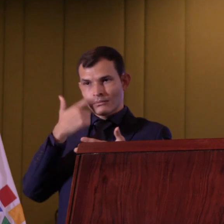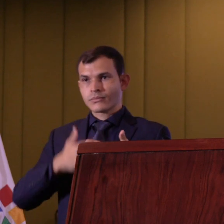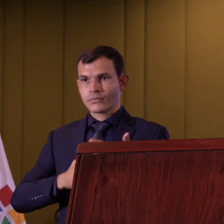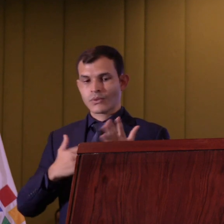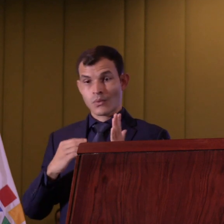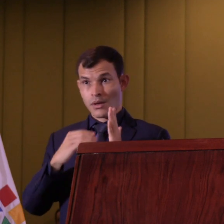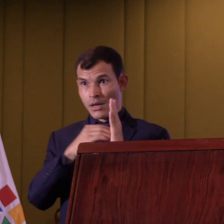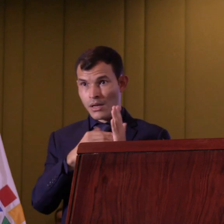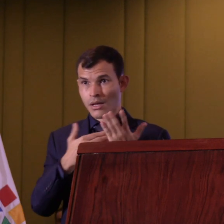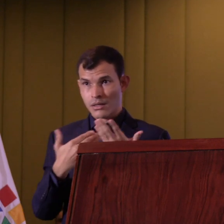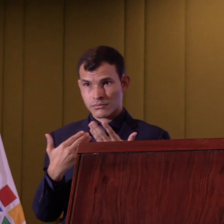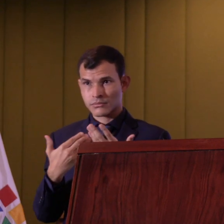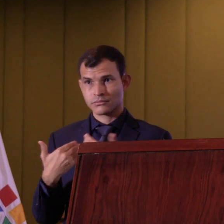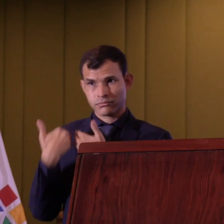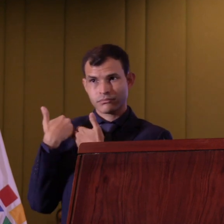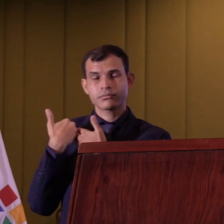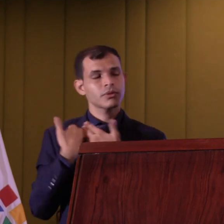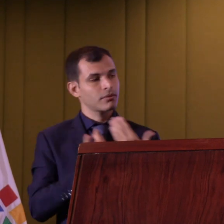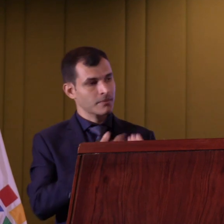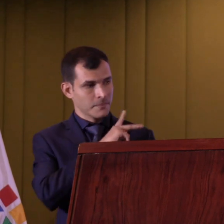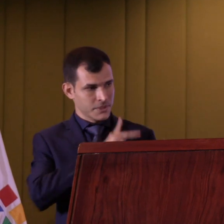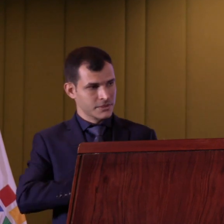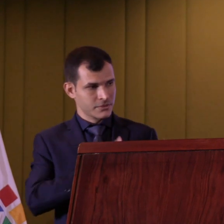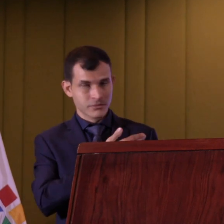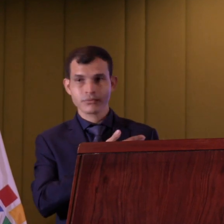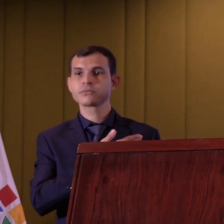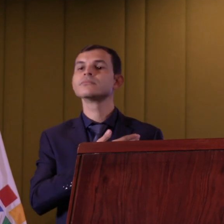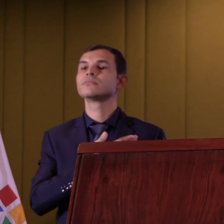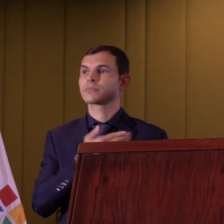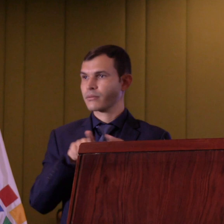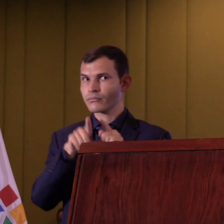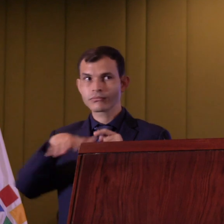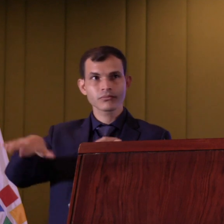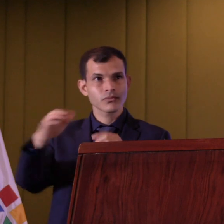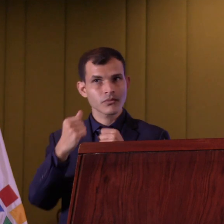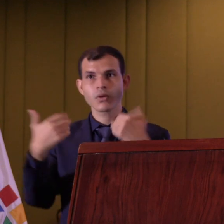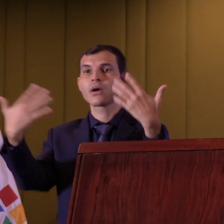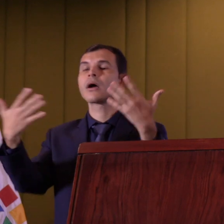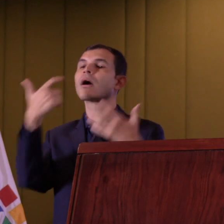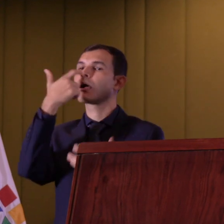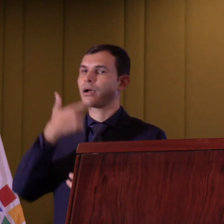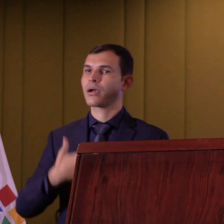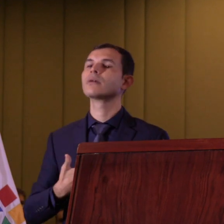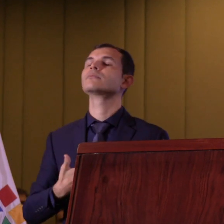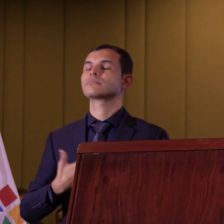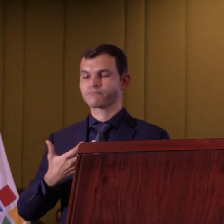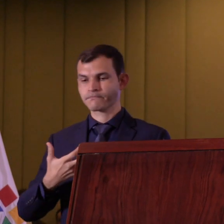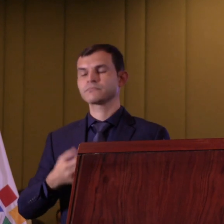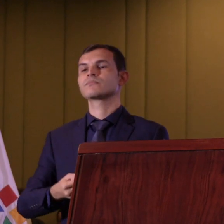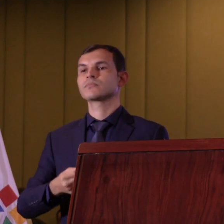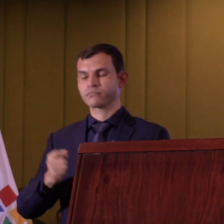encerra, saiba, senhor presidente da República e os demais presentes, que estou pronto para assumir e honrar a